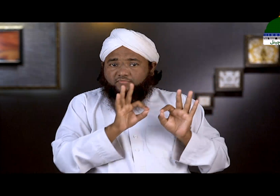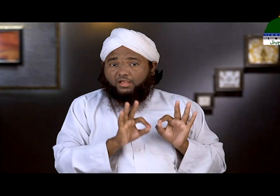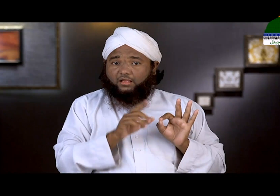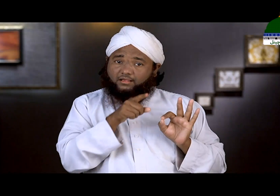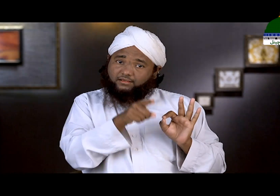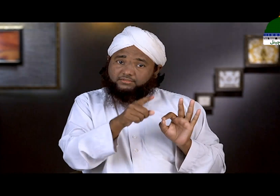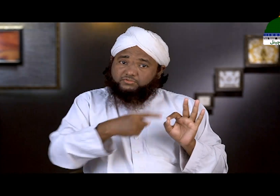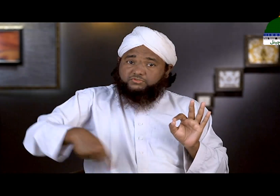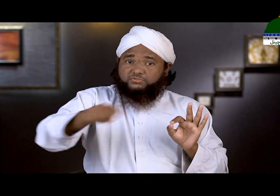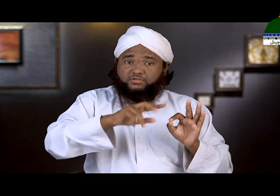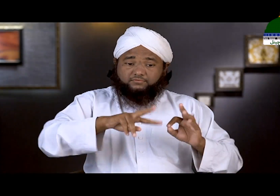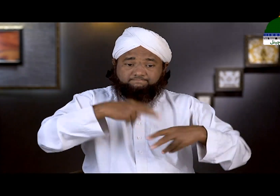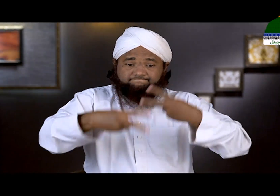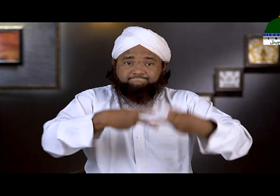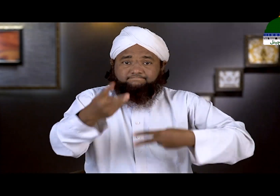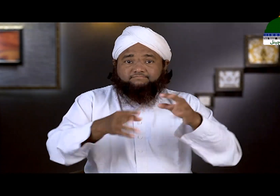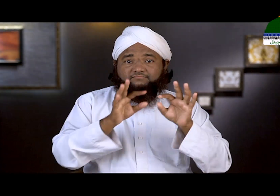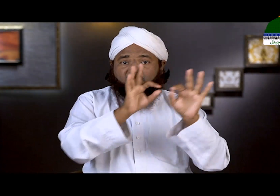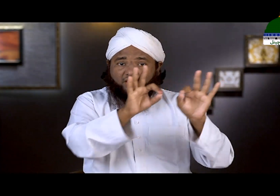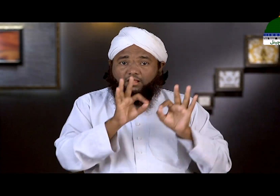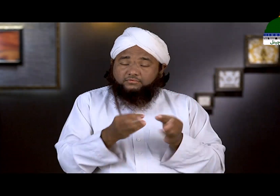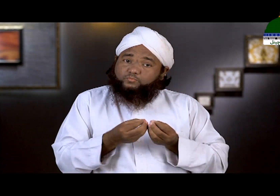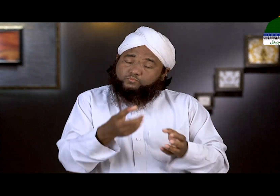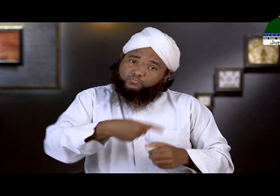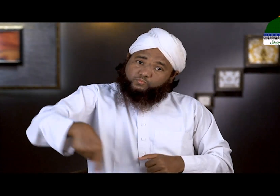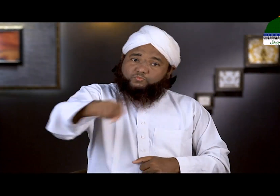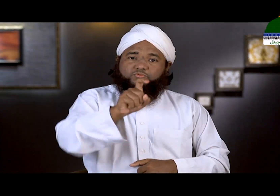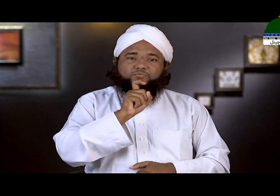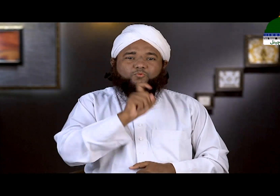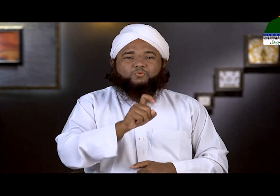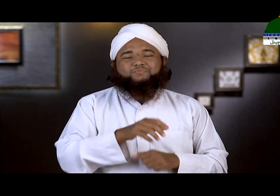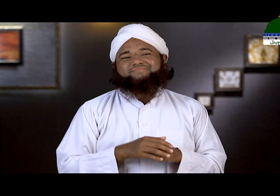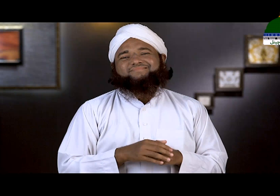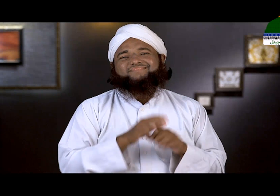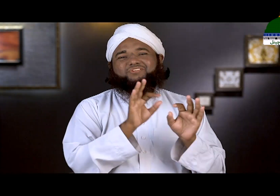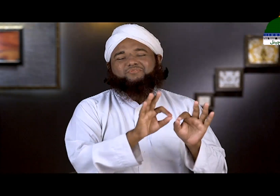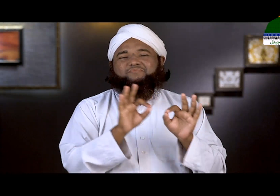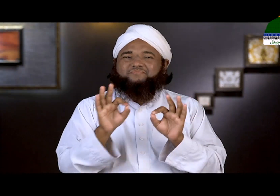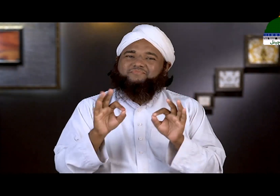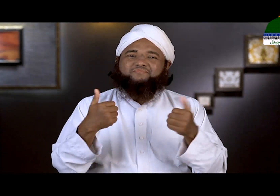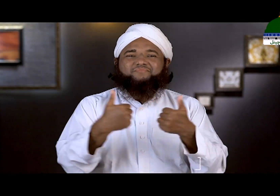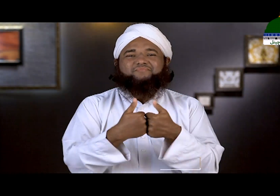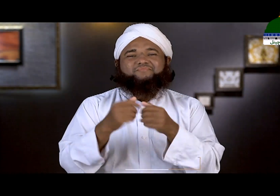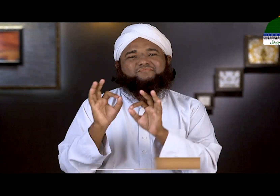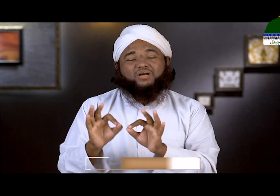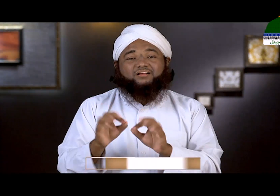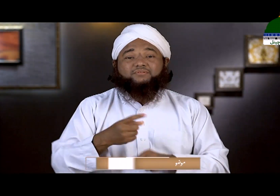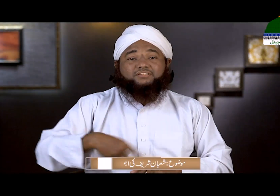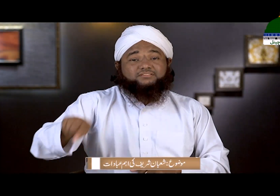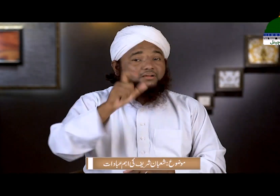اے رعایا تم بھی ایسا کرو۔ مفتی صاحب رحمت اللہ علیہ مزید فرماتے ہیں، اس آیت میں مسلمانوں کو تنبیہ